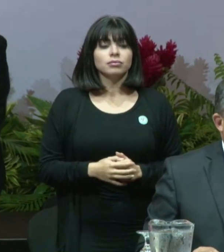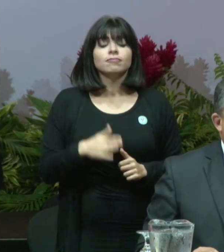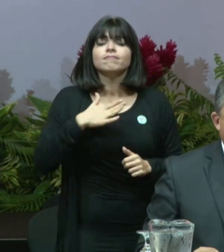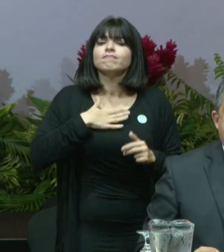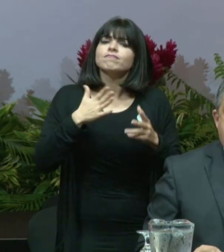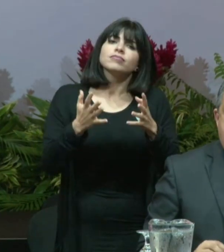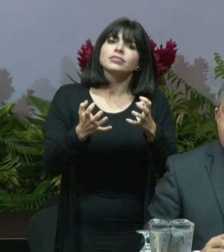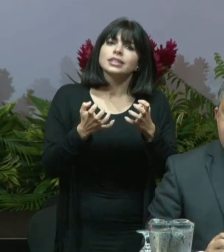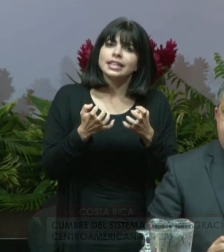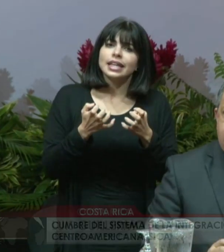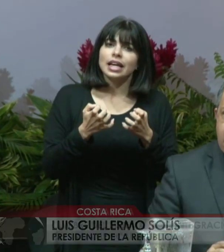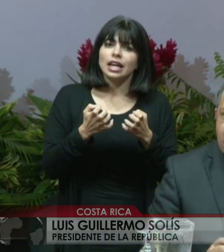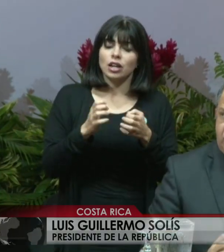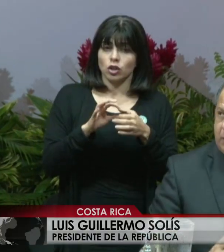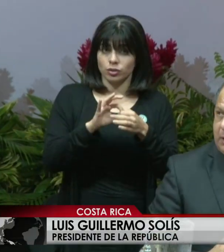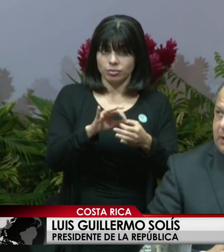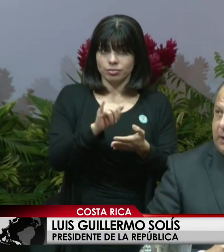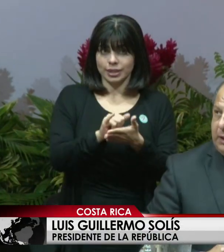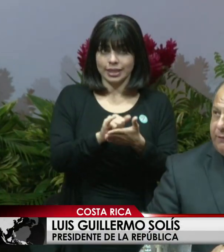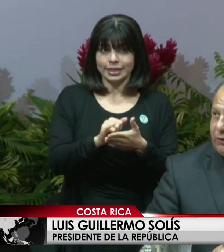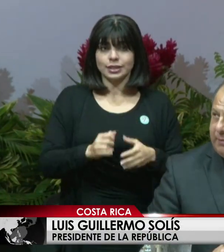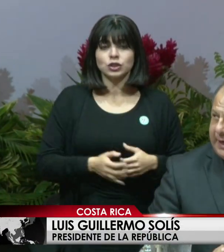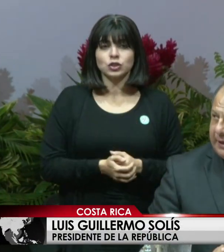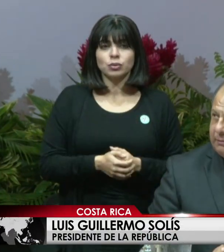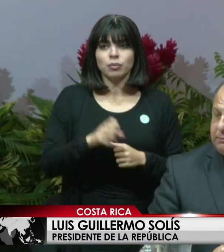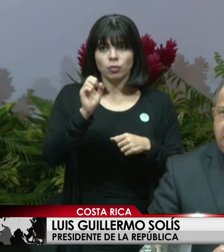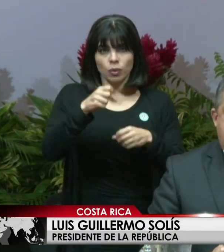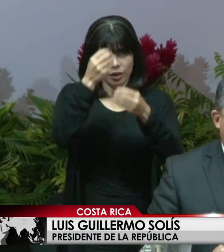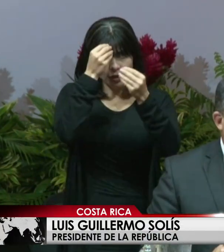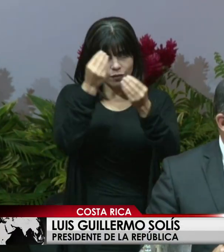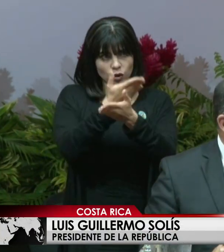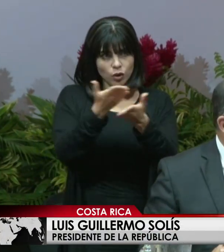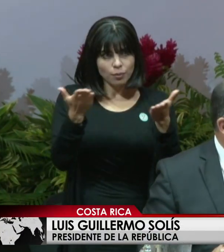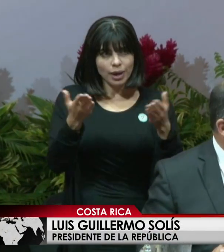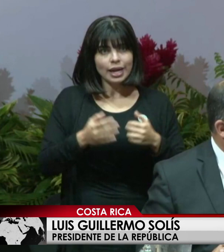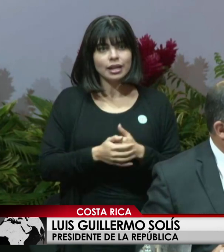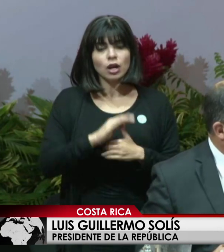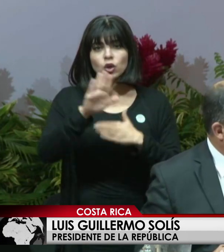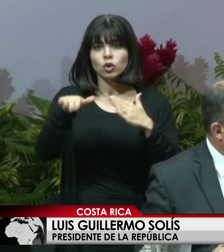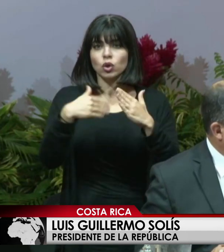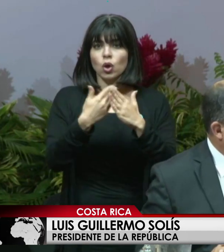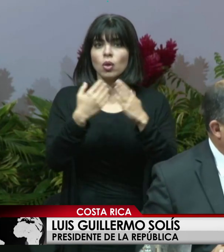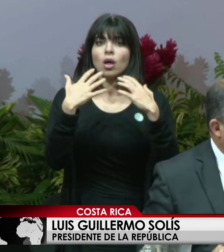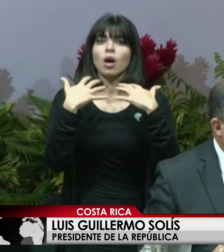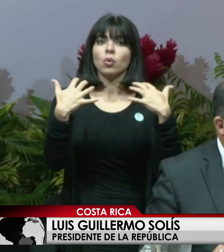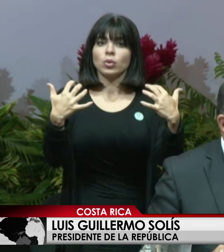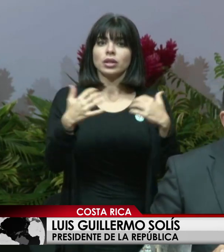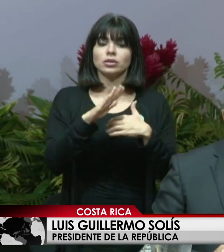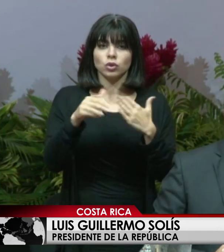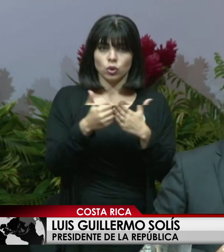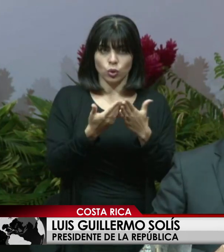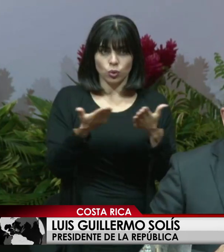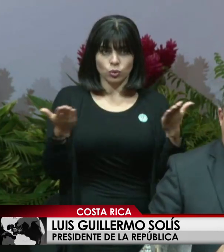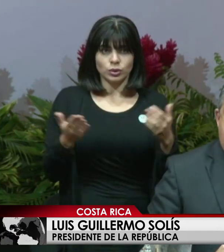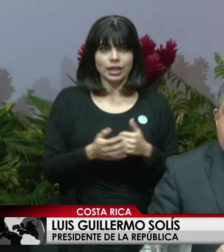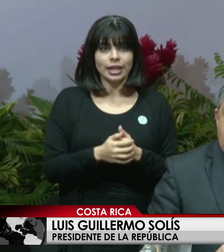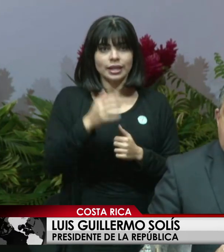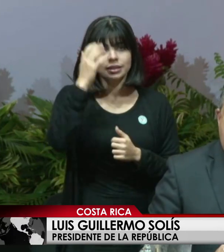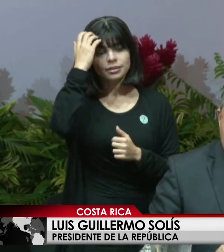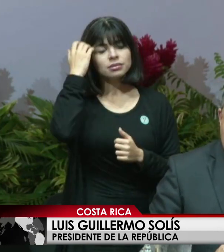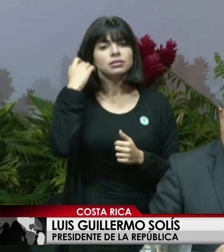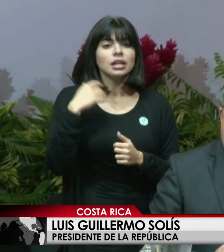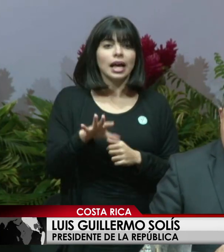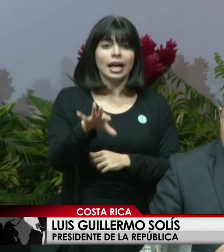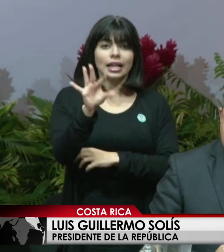Quisiera, en ese sentido, informar a la audiencia, a todas y todas ustedes, de la